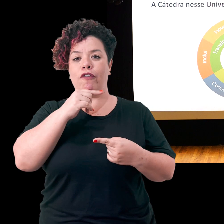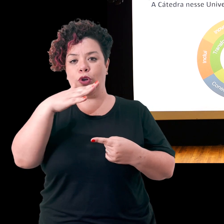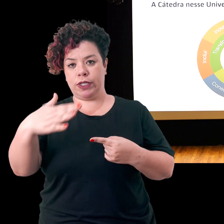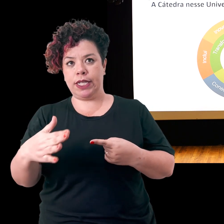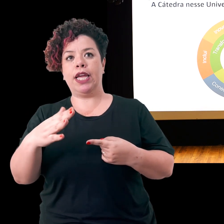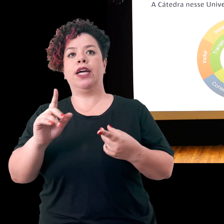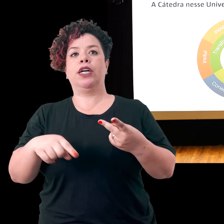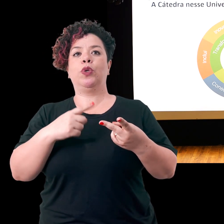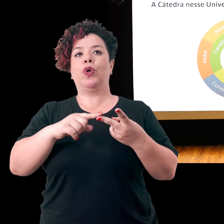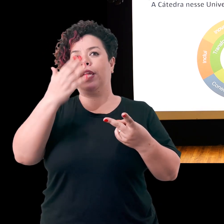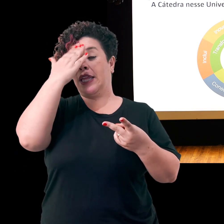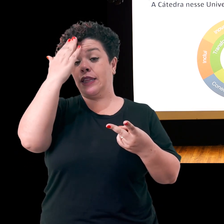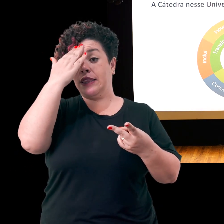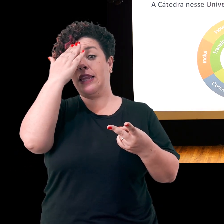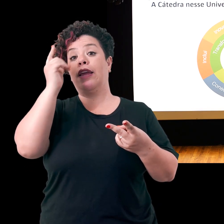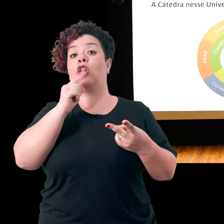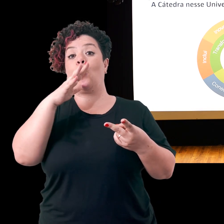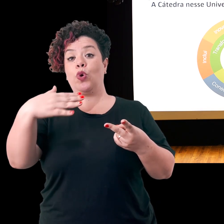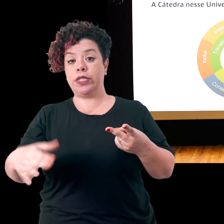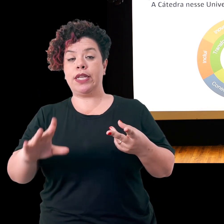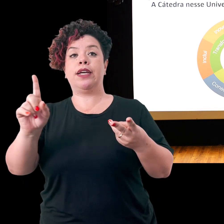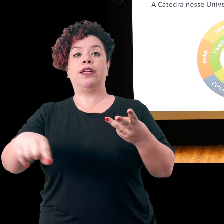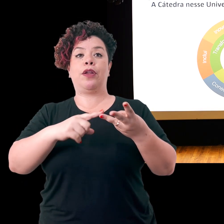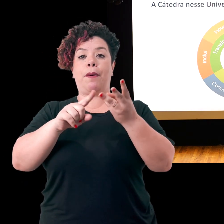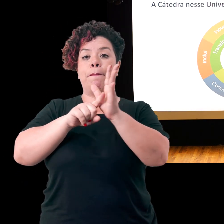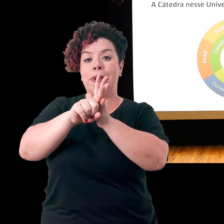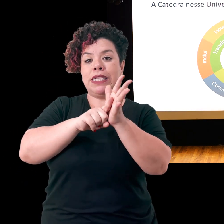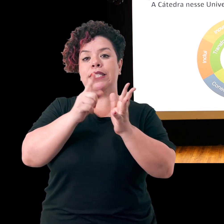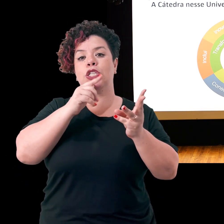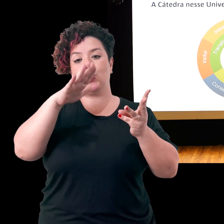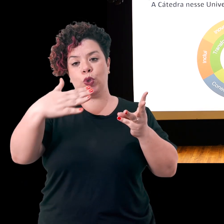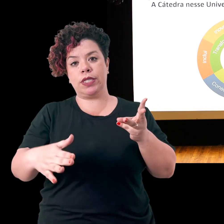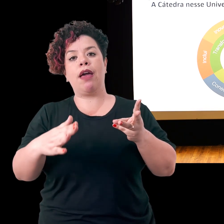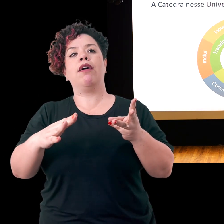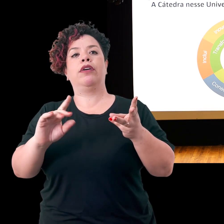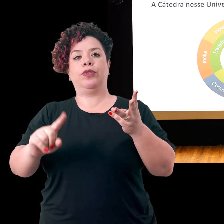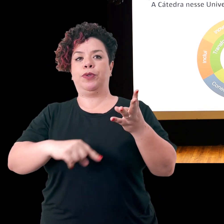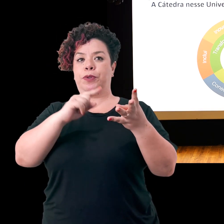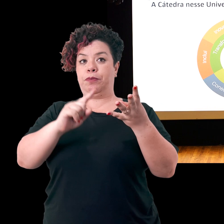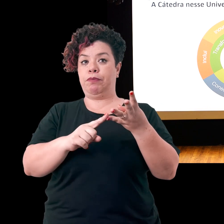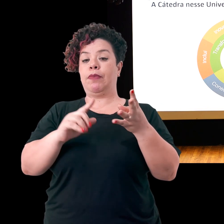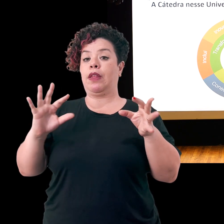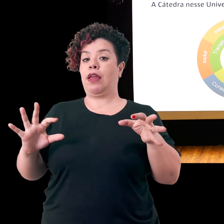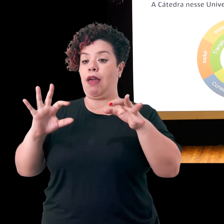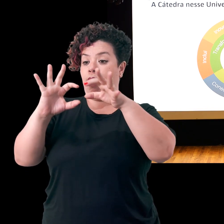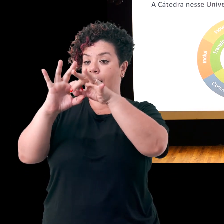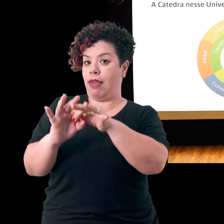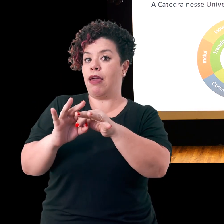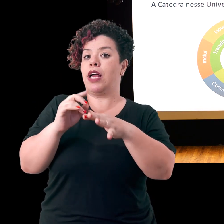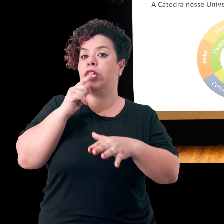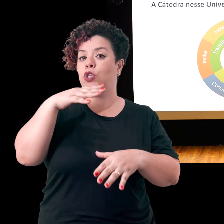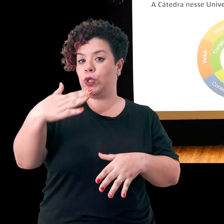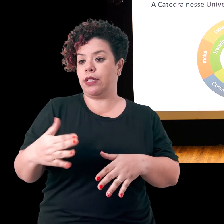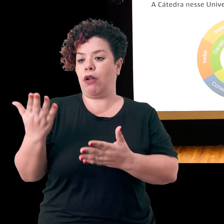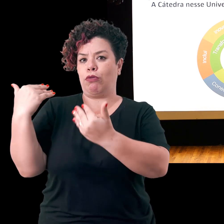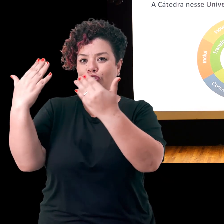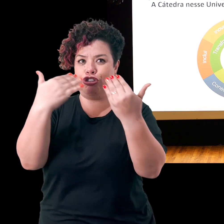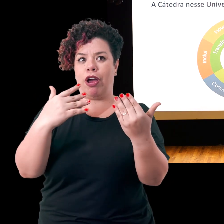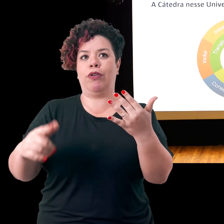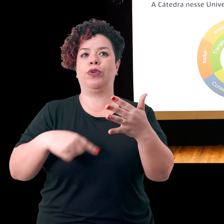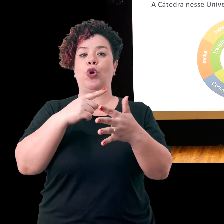economia azul, Entenda Oceano, que é cultura oceânica, Pesquisa Oceano, que é pesquisa, Aliança Oceano, que é o